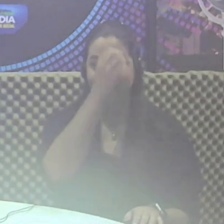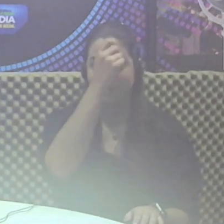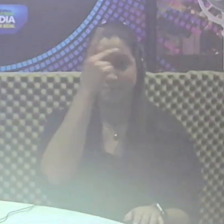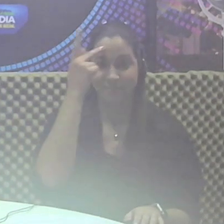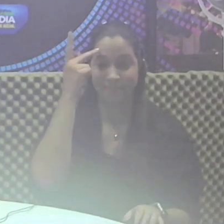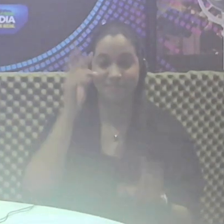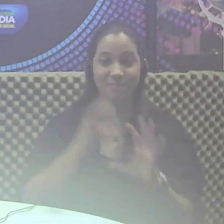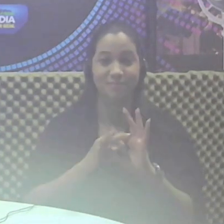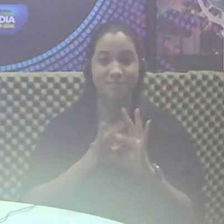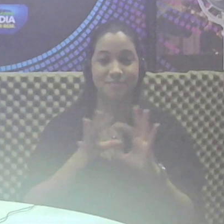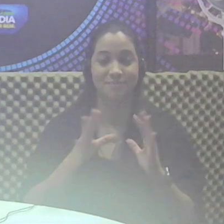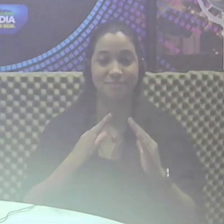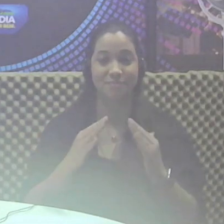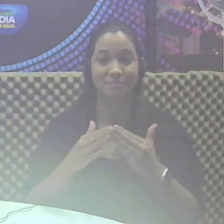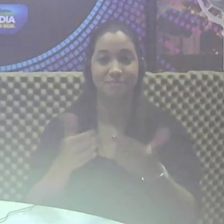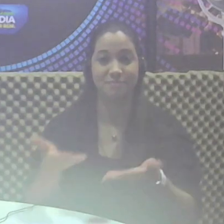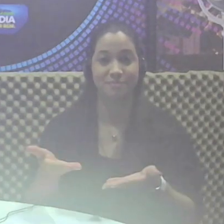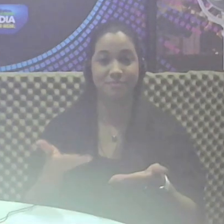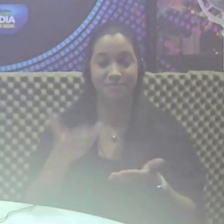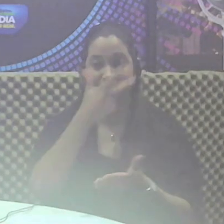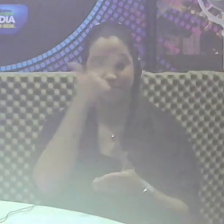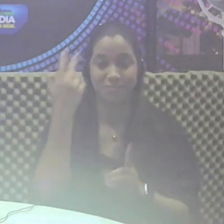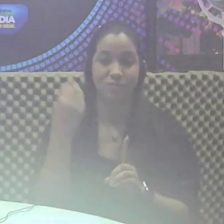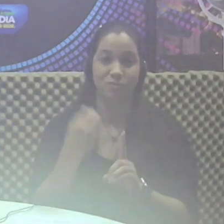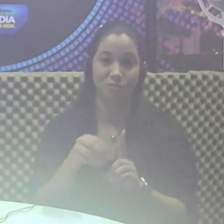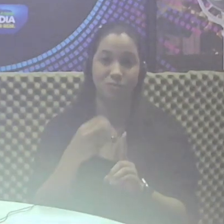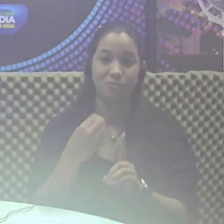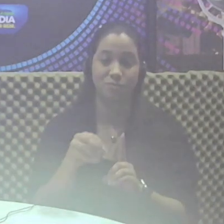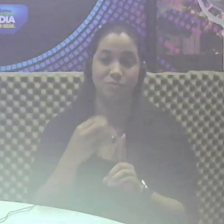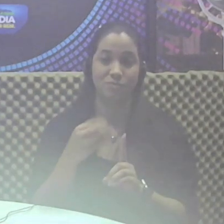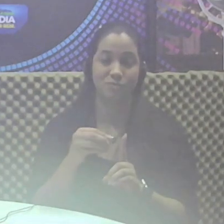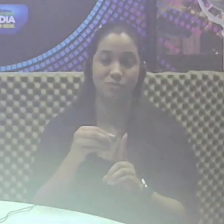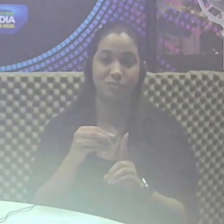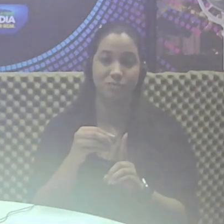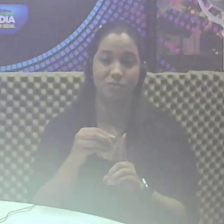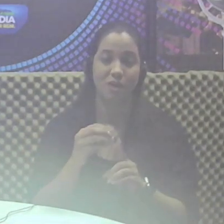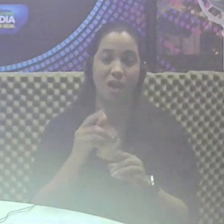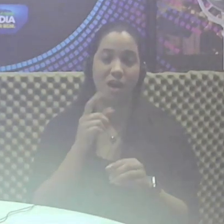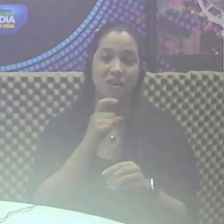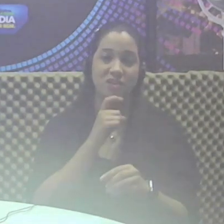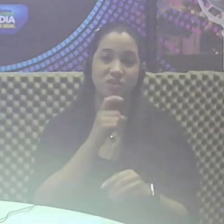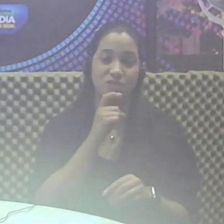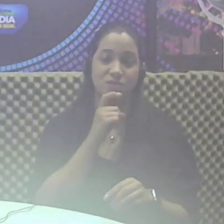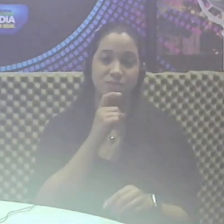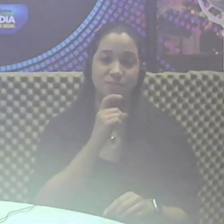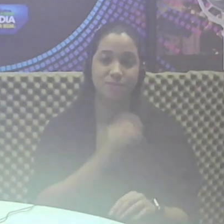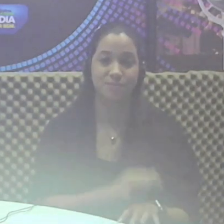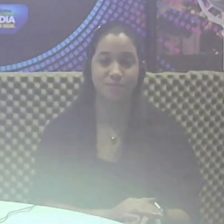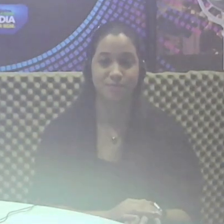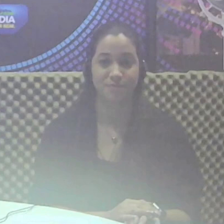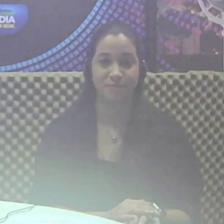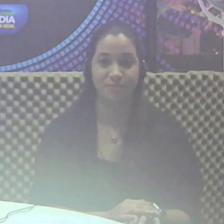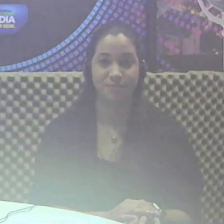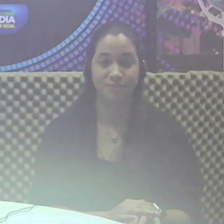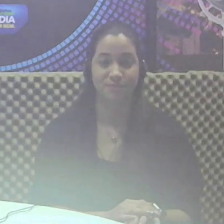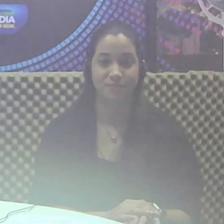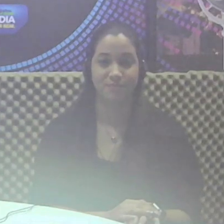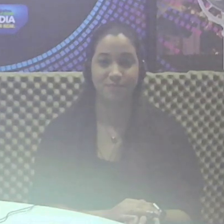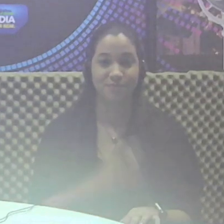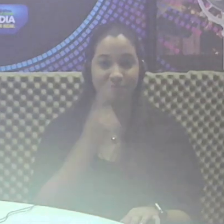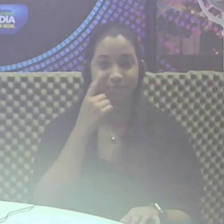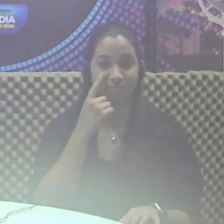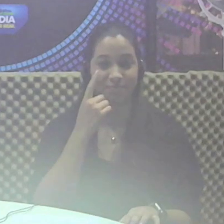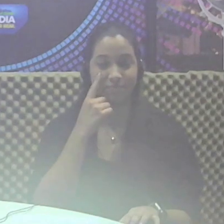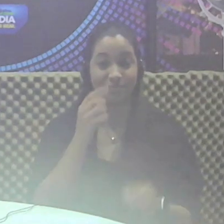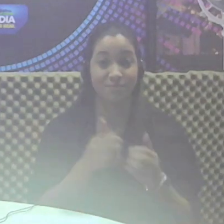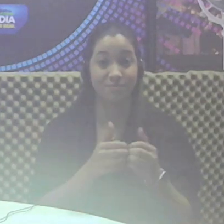disponibiliza abrigo extra para pessoas em situação de rua durante período de baixas temperaturas. E ainda, confira o que